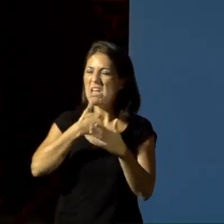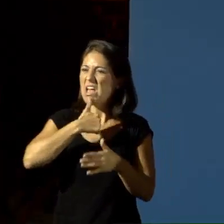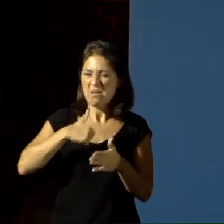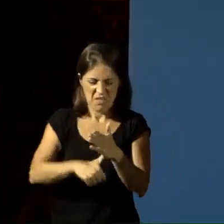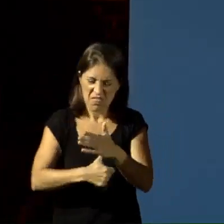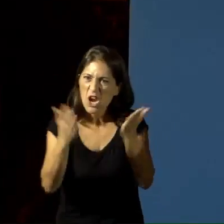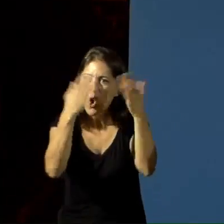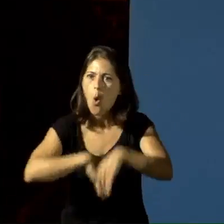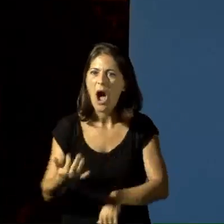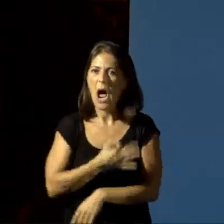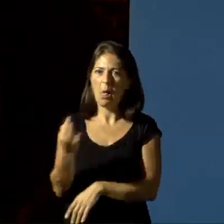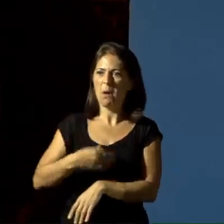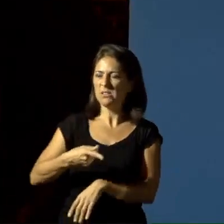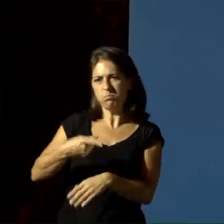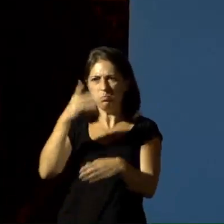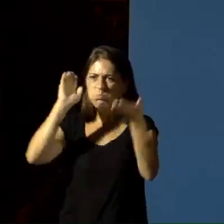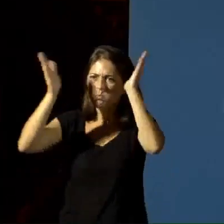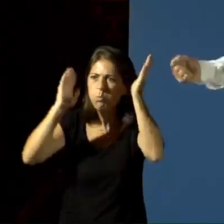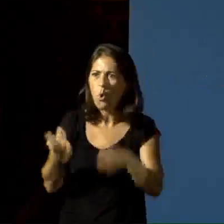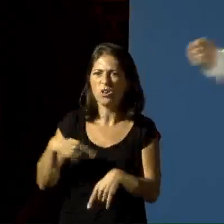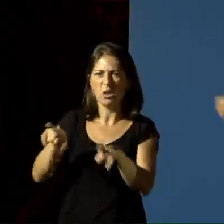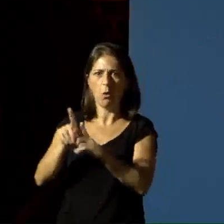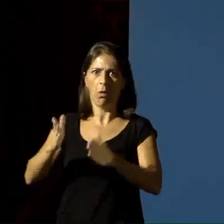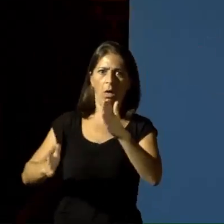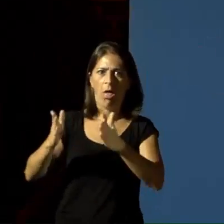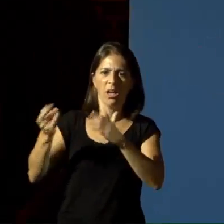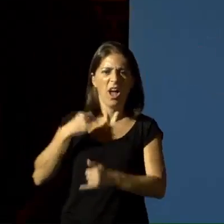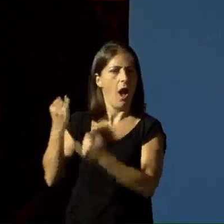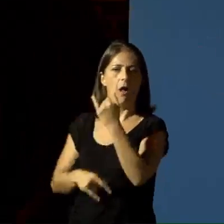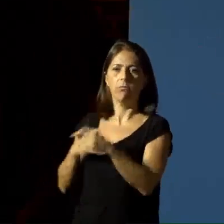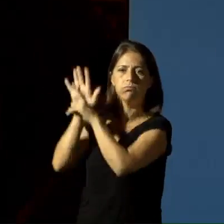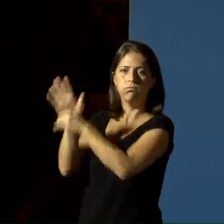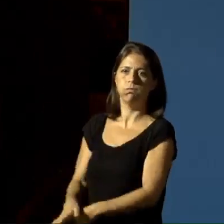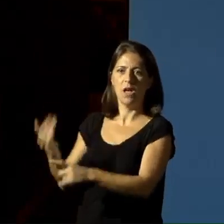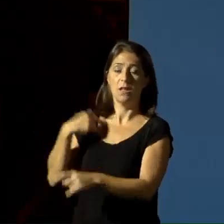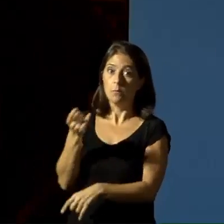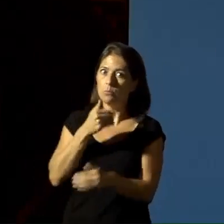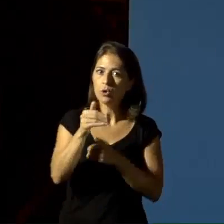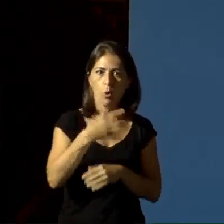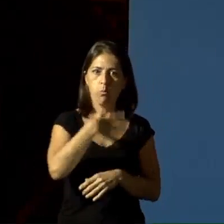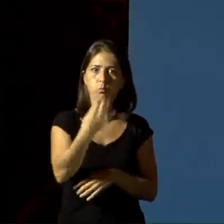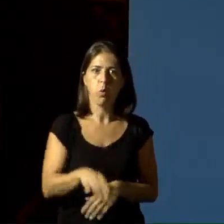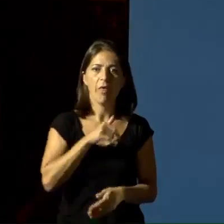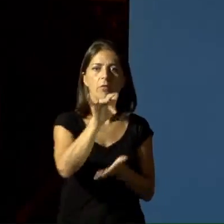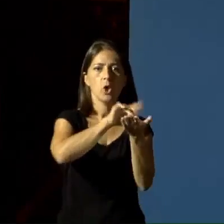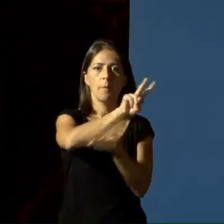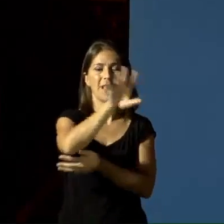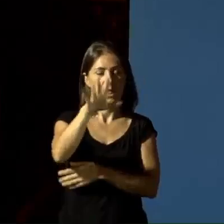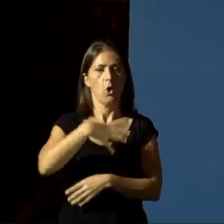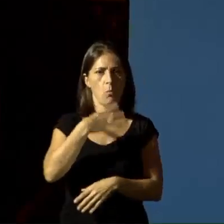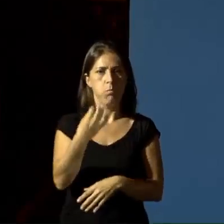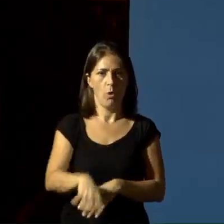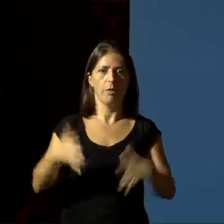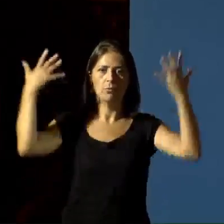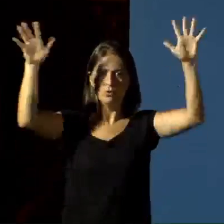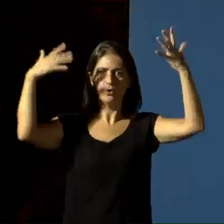analfabetos, unha especie de androides? Eso que hai que acabar dunha vez. E tedero na man o Villa 25.